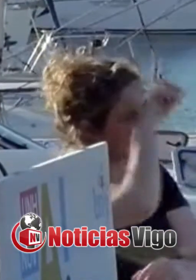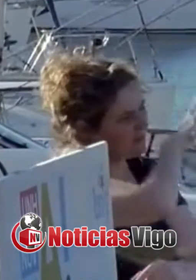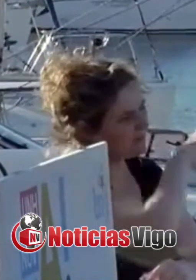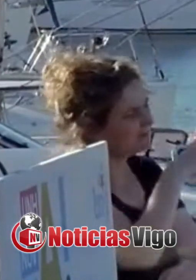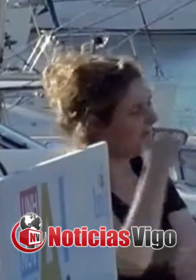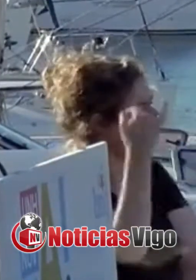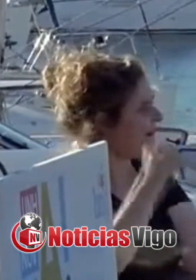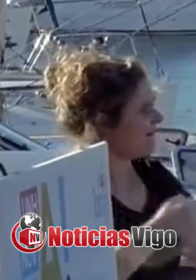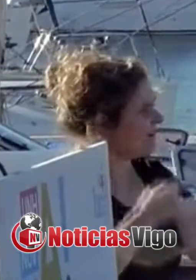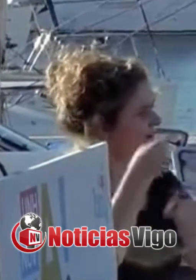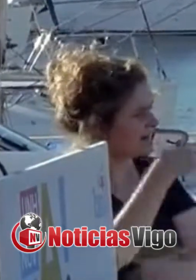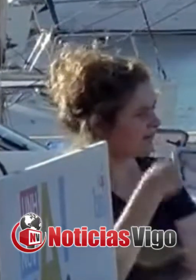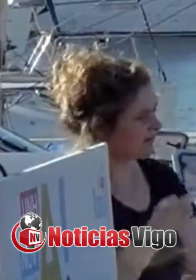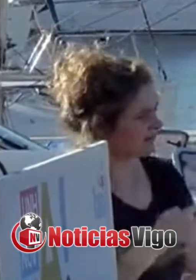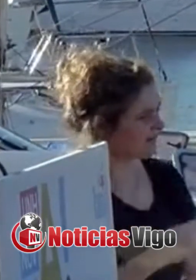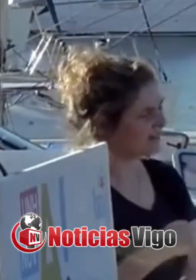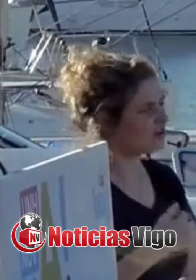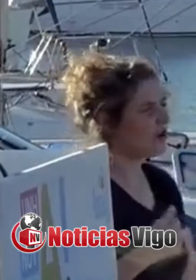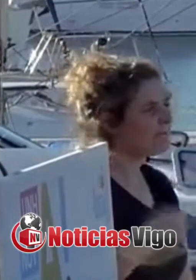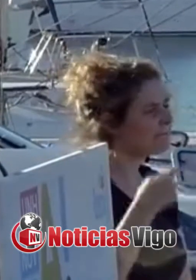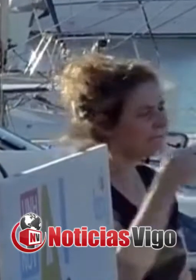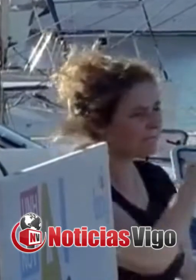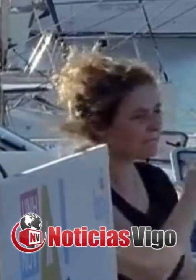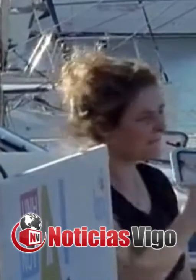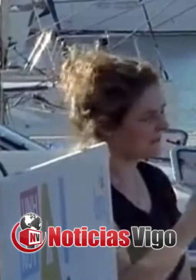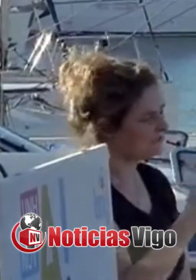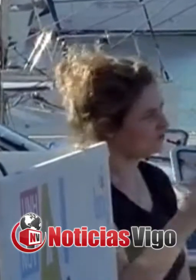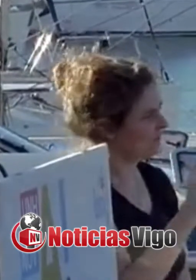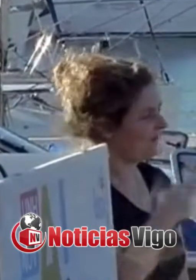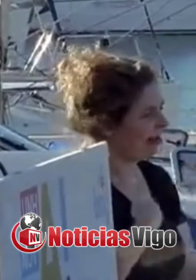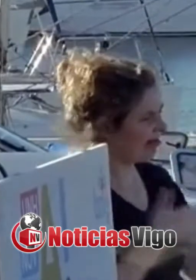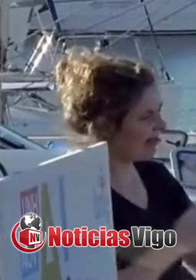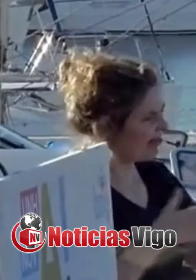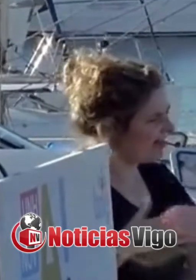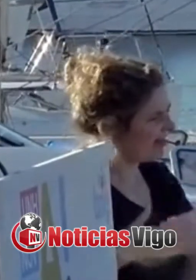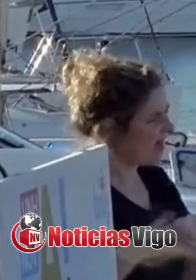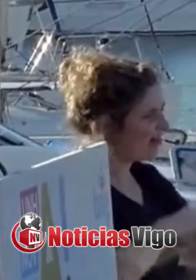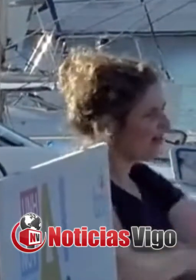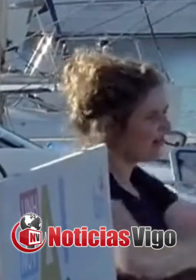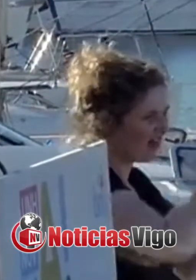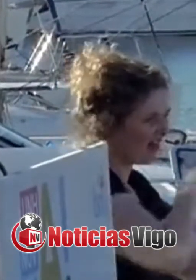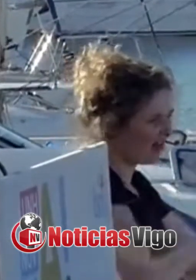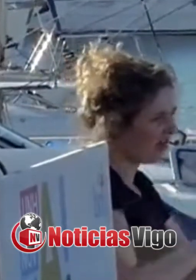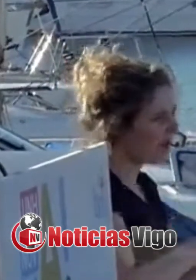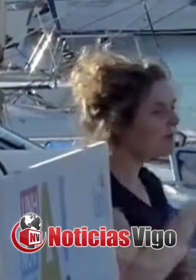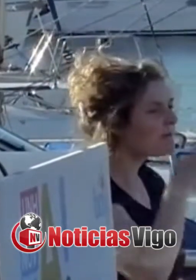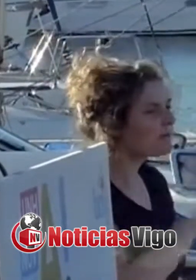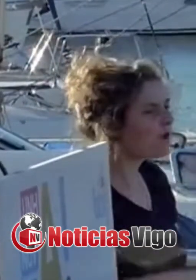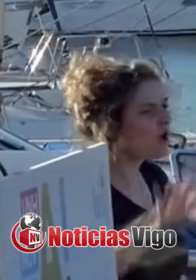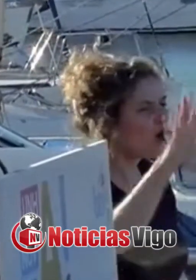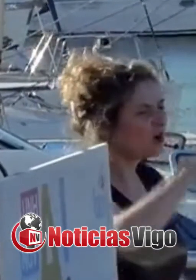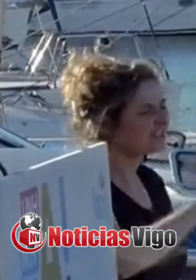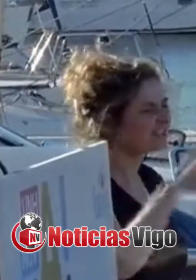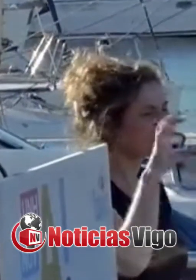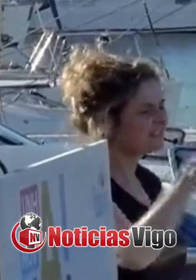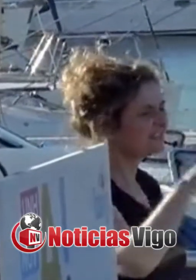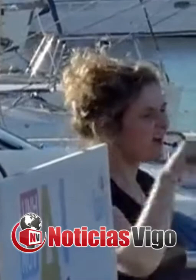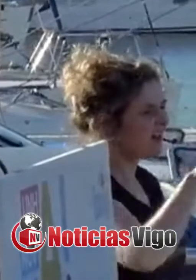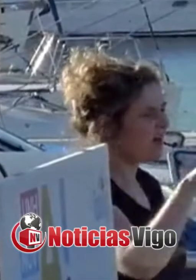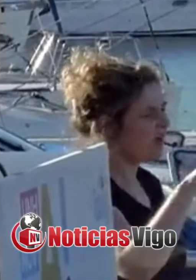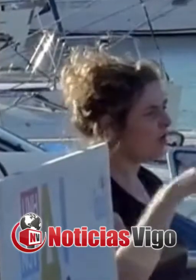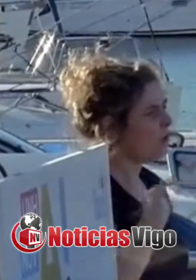menos Atlántico é máis Madrid. E nos están impedindo tomar decisións fundamentais, porque este Estado é un Estado que non